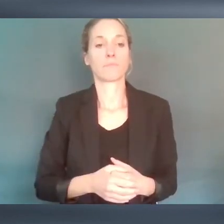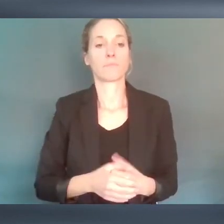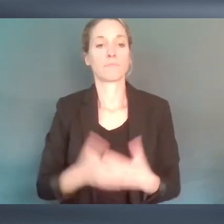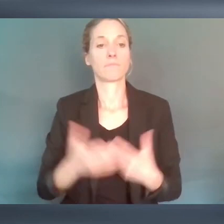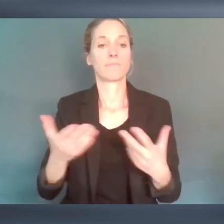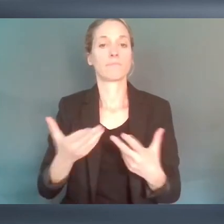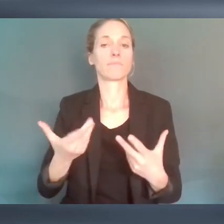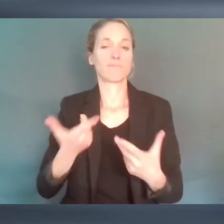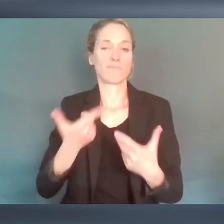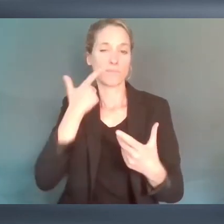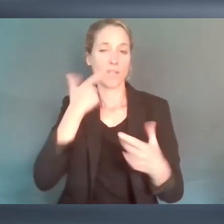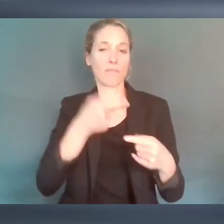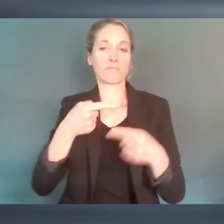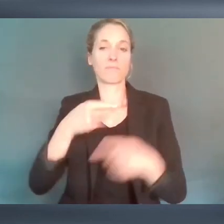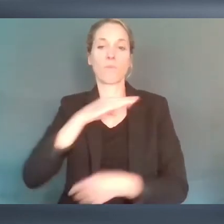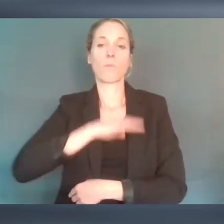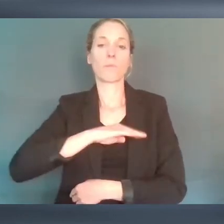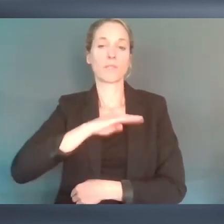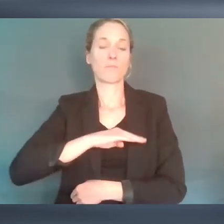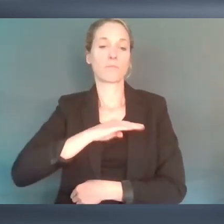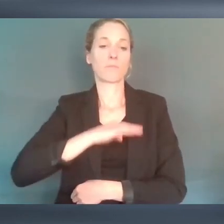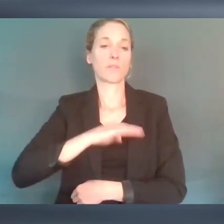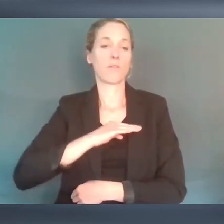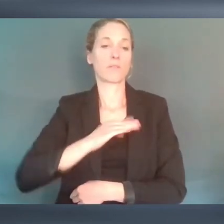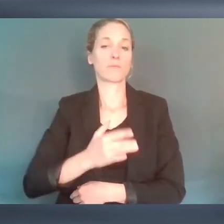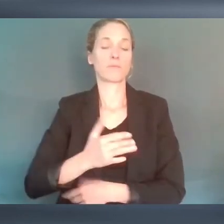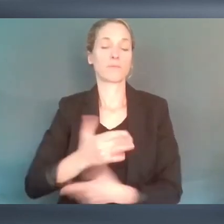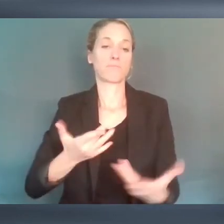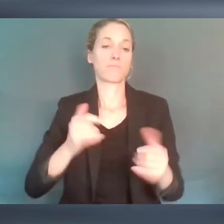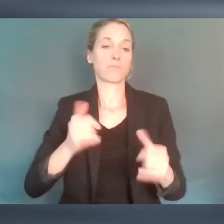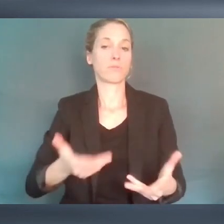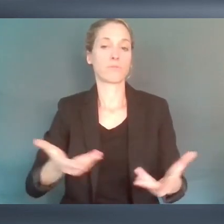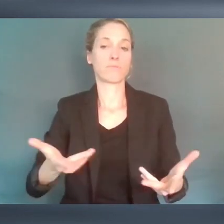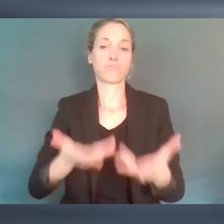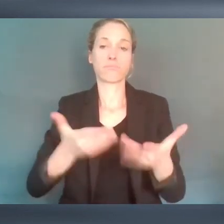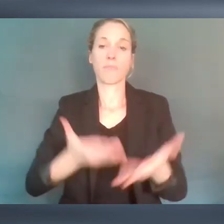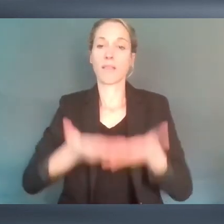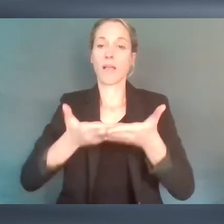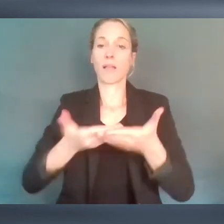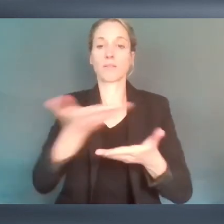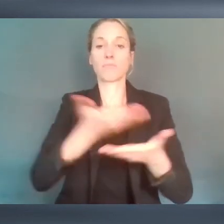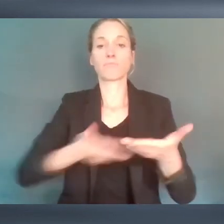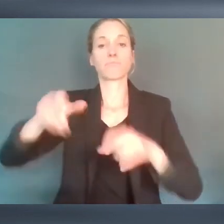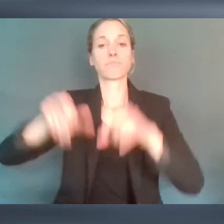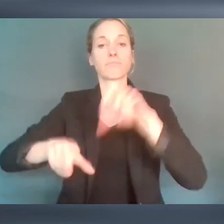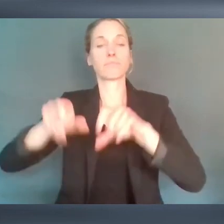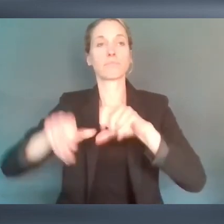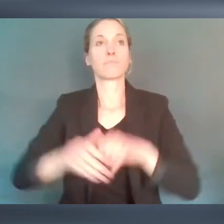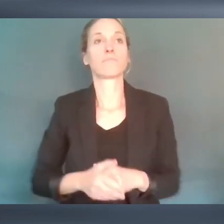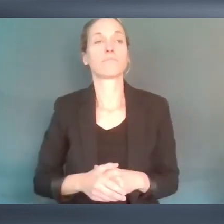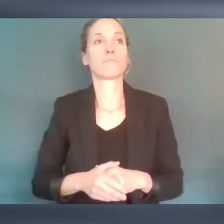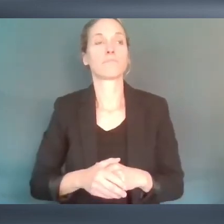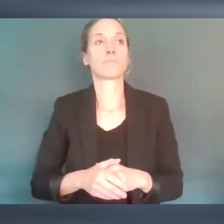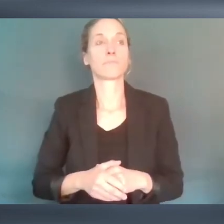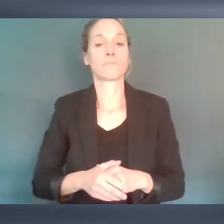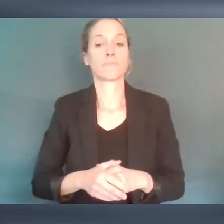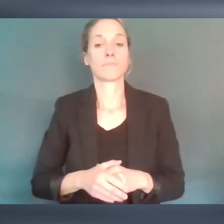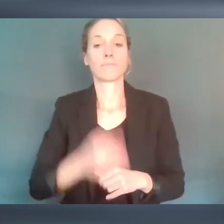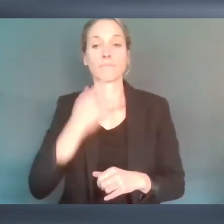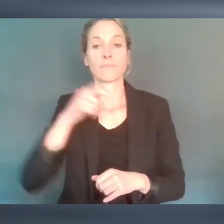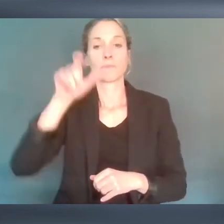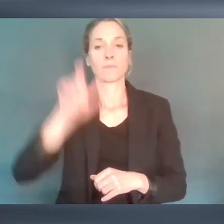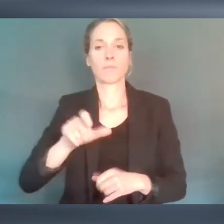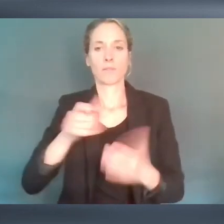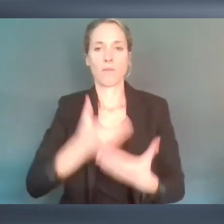personnes. C'est aussi l'authenticité utilisée de sa personne. Finalement, la personne en situation de